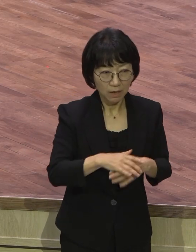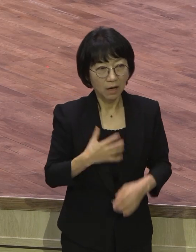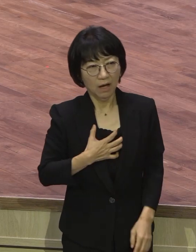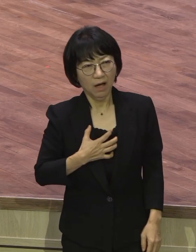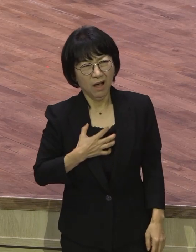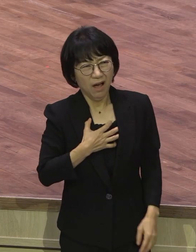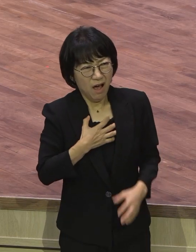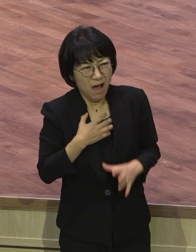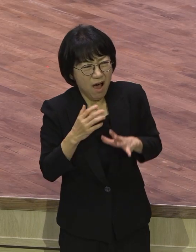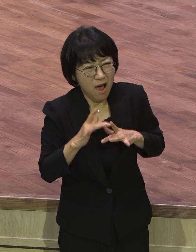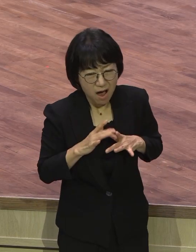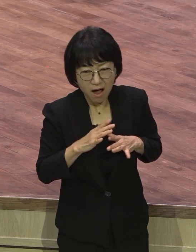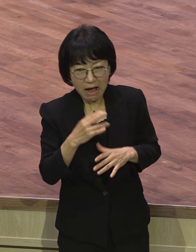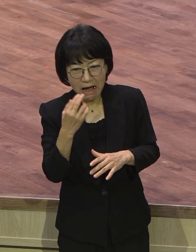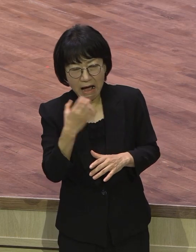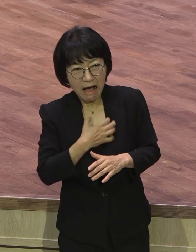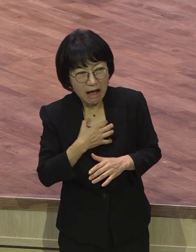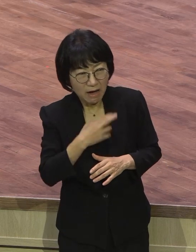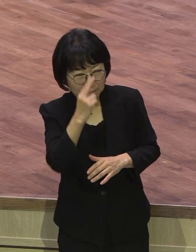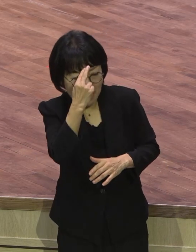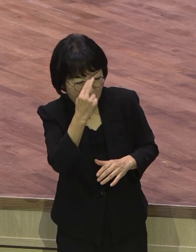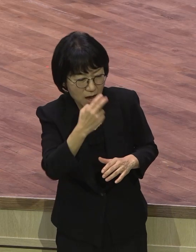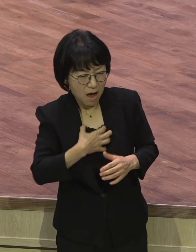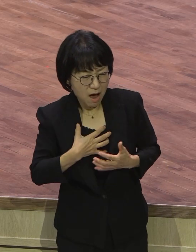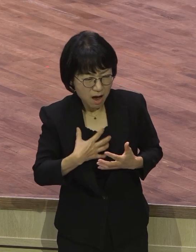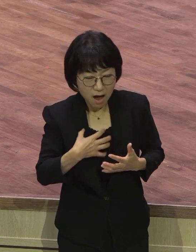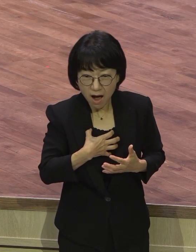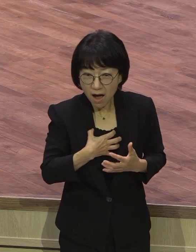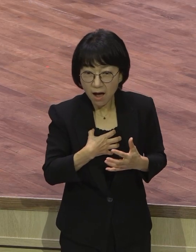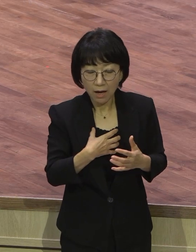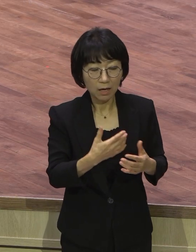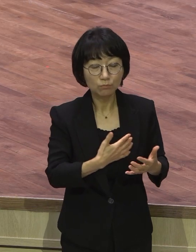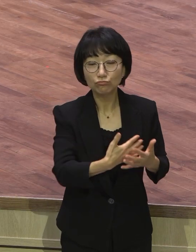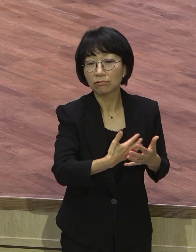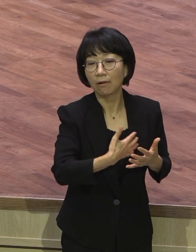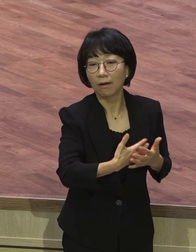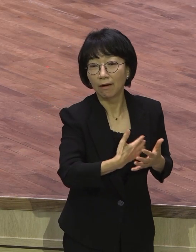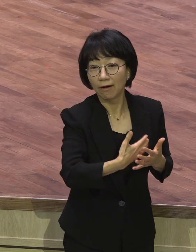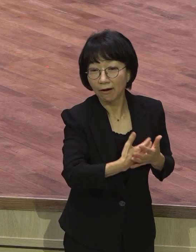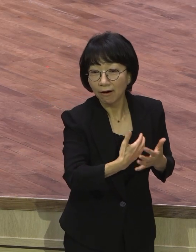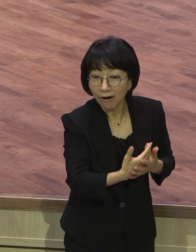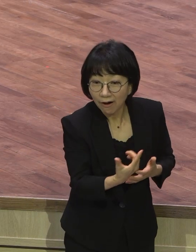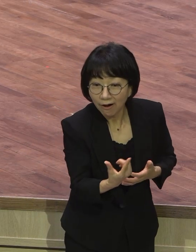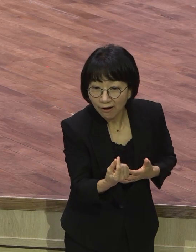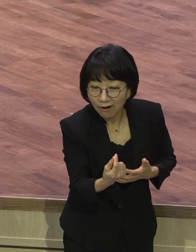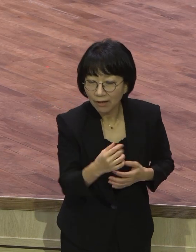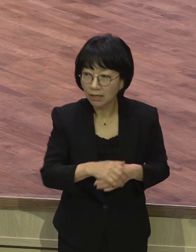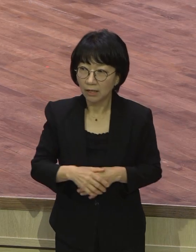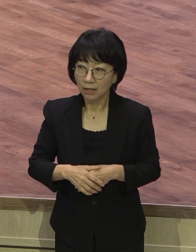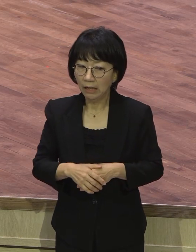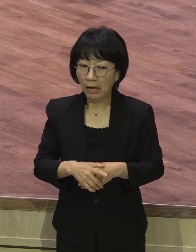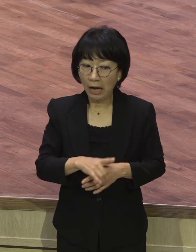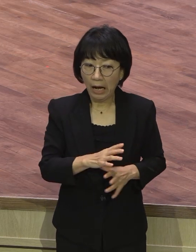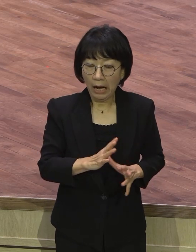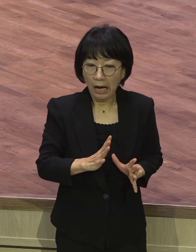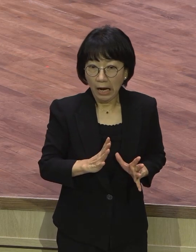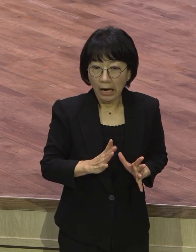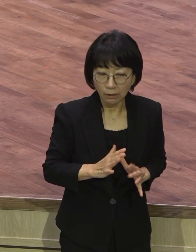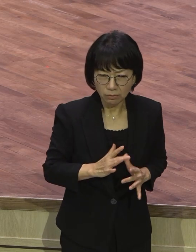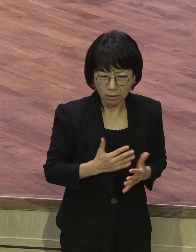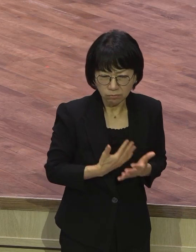이런 것들이 그야말로 불안이죠. 두렵고 무승기 때문에